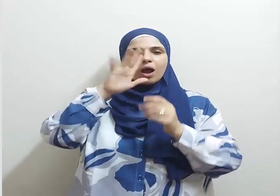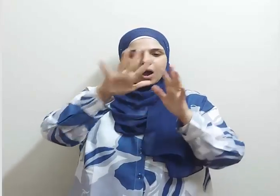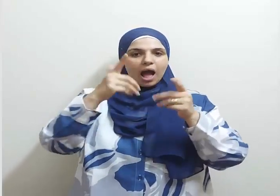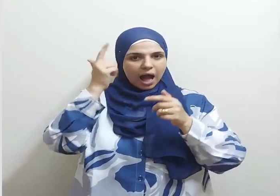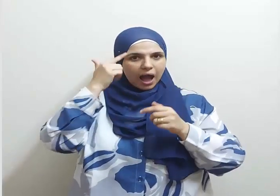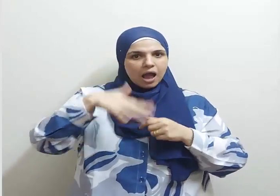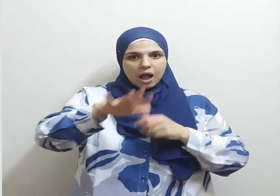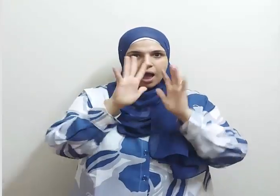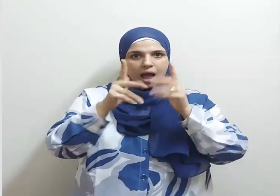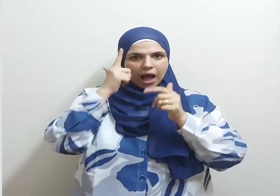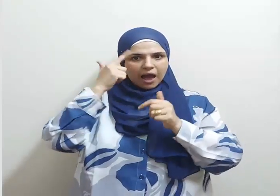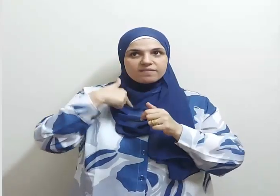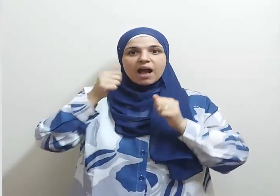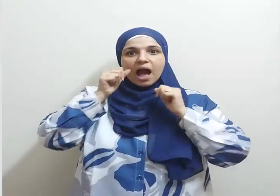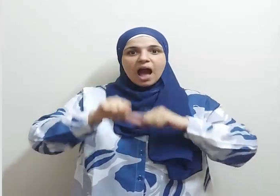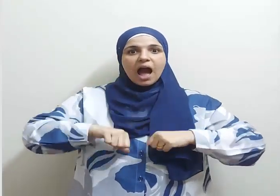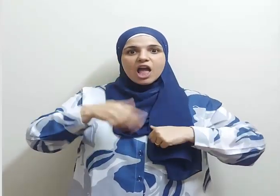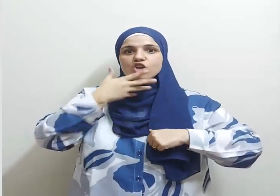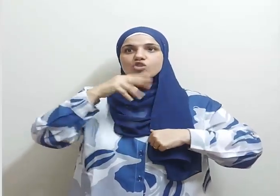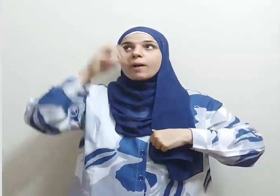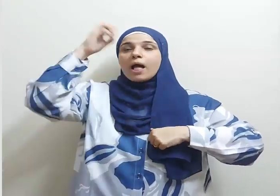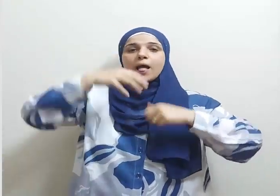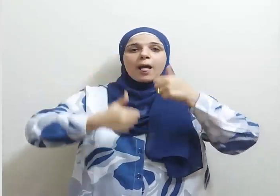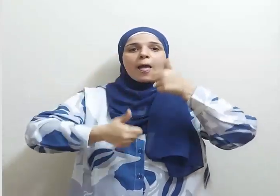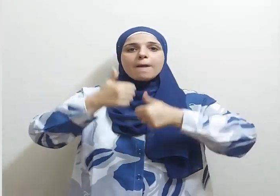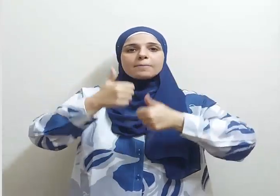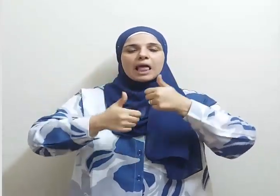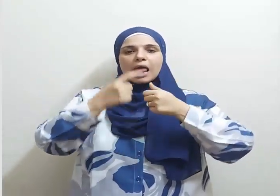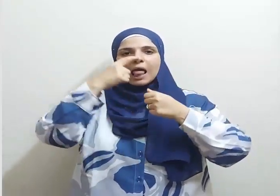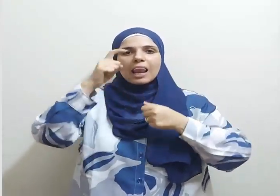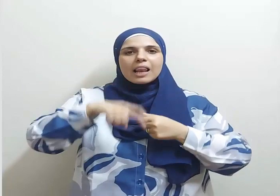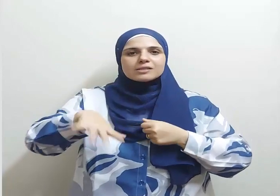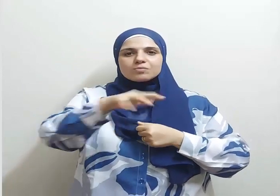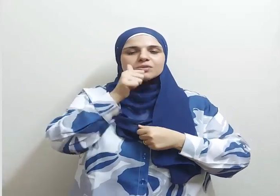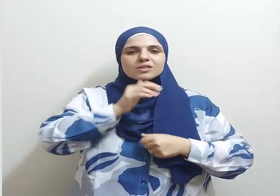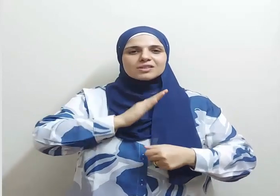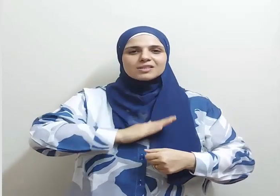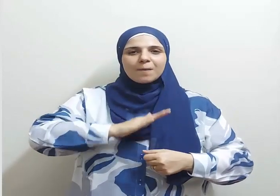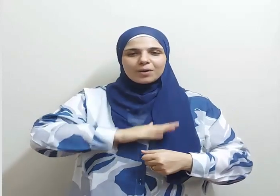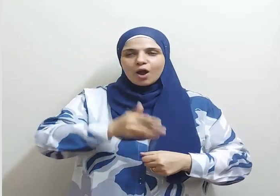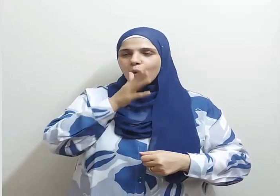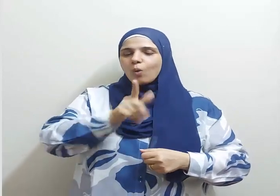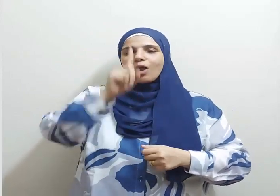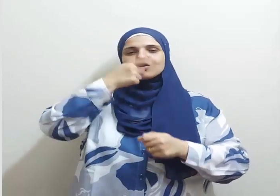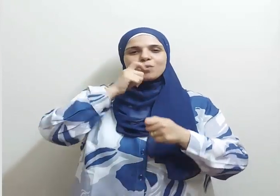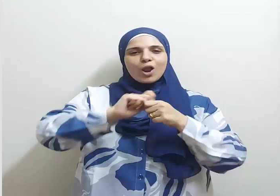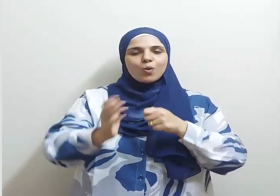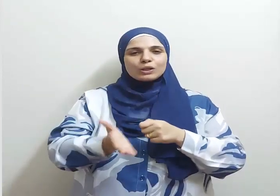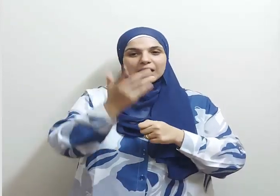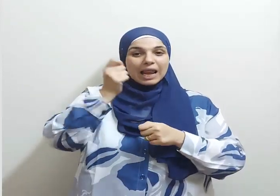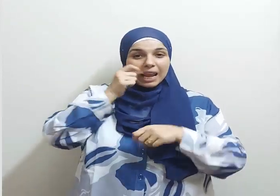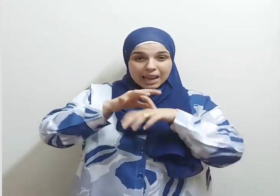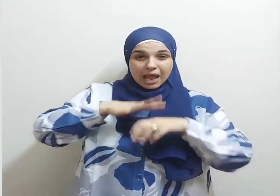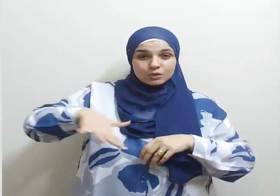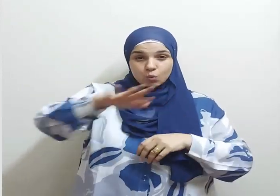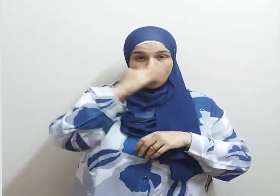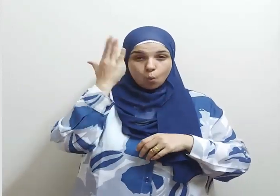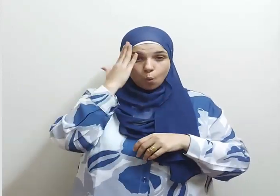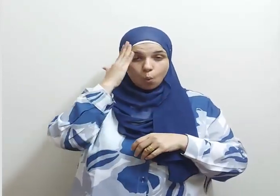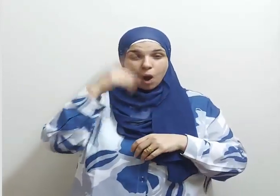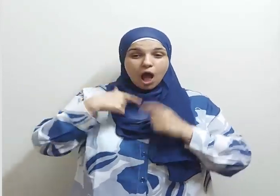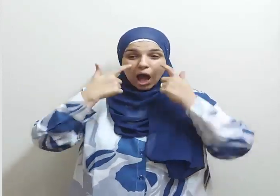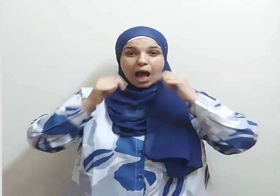قائمه على الامتحان والابتلاء حيث يقول الحق سبحانه احسب الناس ان يتركوا